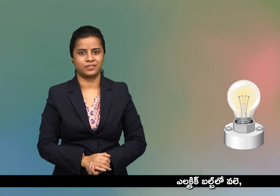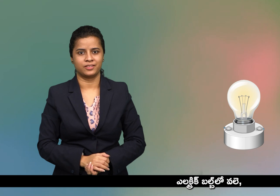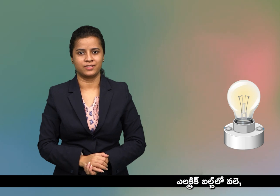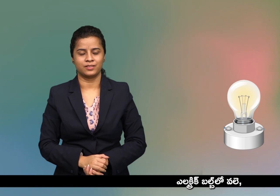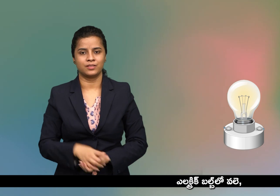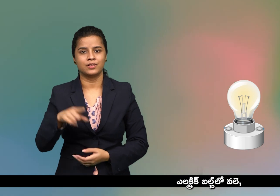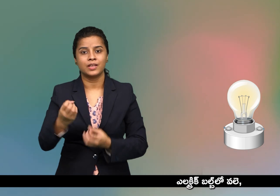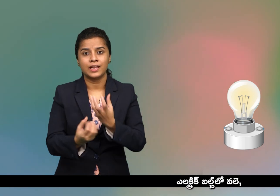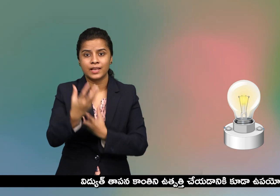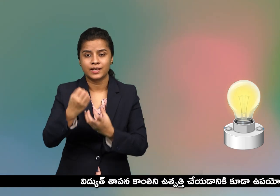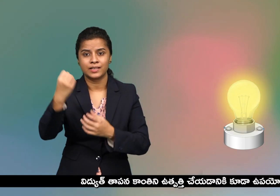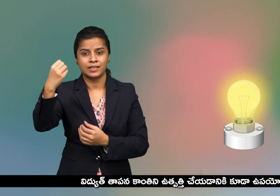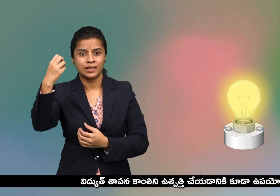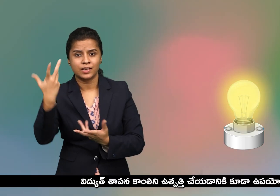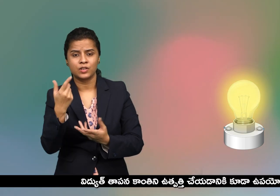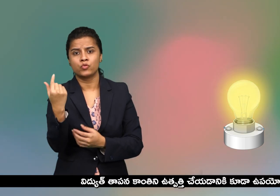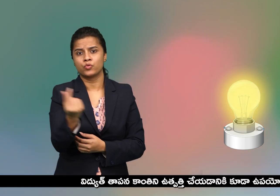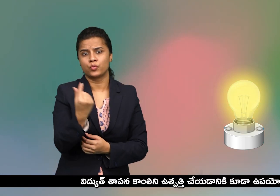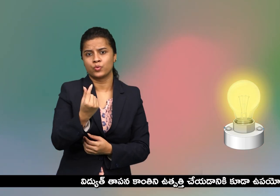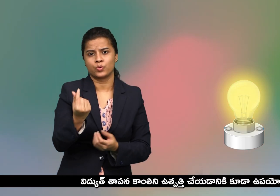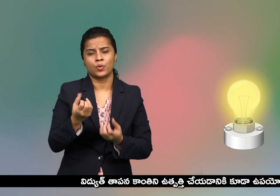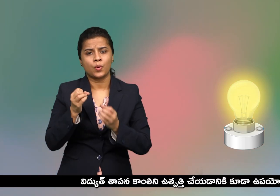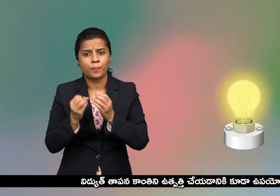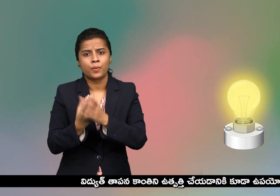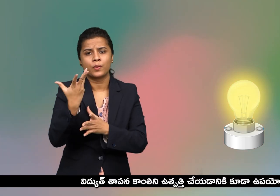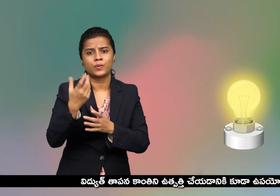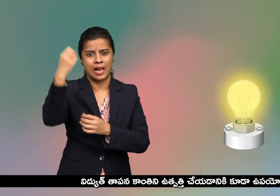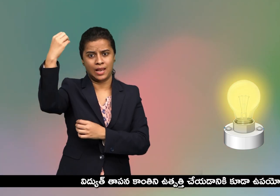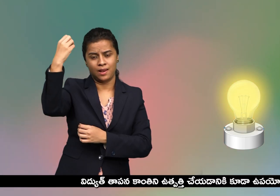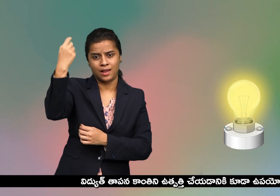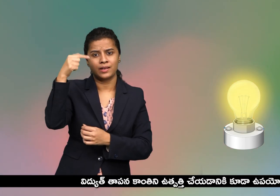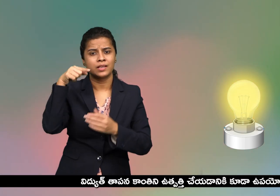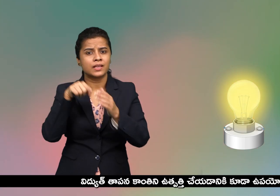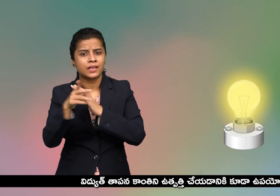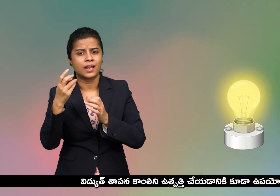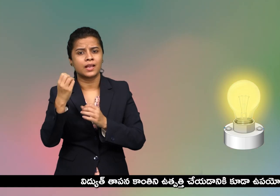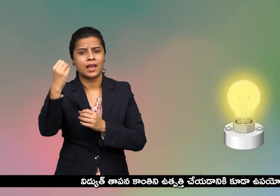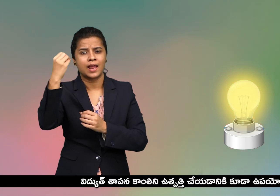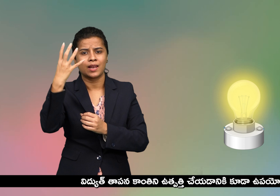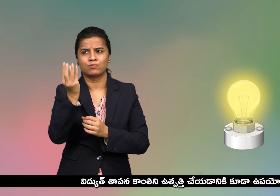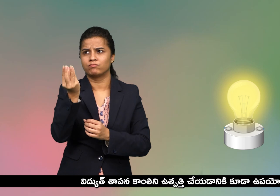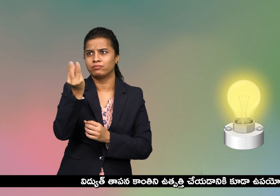ఎలక్ట్రిక్ బల్బులో వలె విద్యుత్ తాపన కాంతిని ఉత్పత్తి చేయడానికి కూడా ఉపయోగించబడుతుంది.